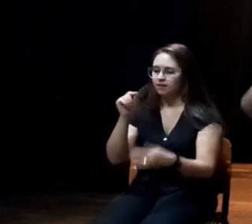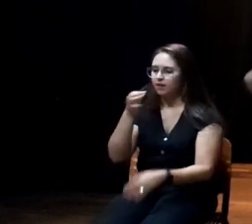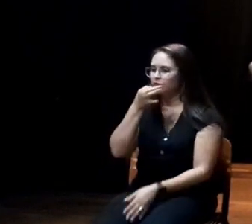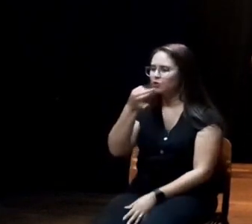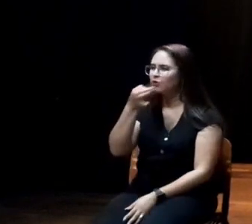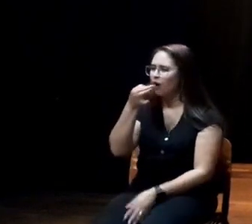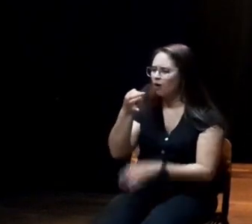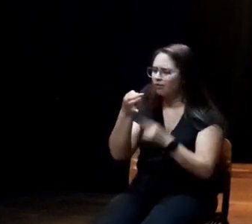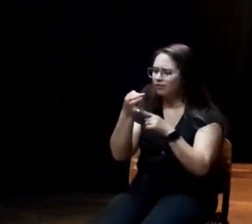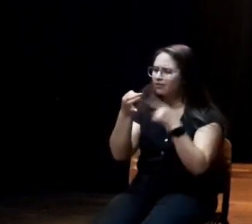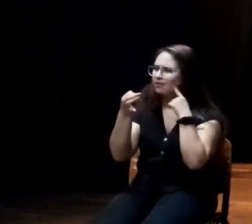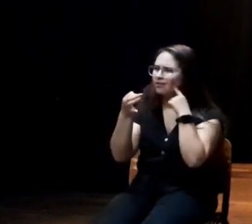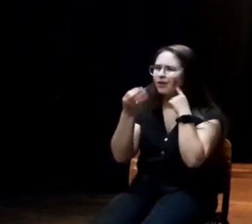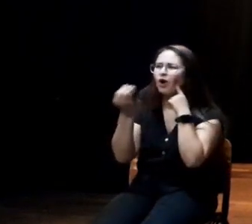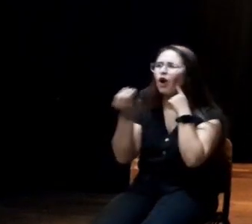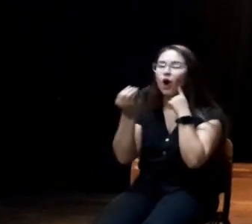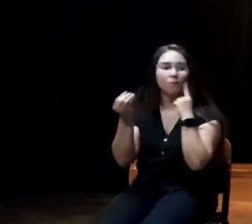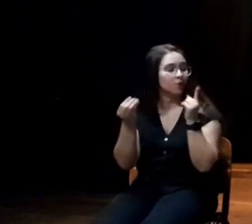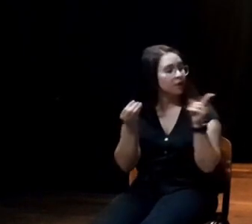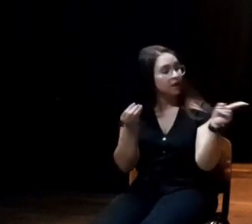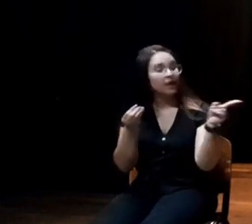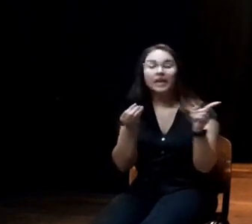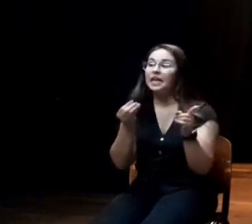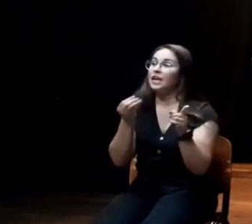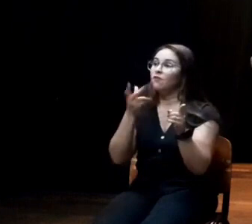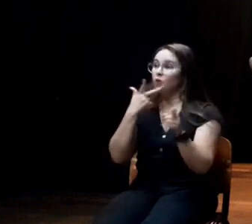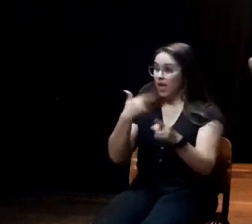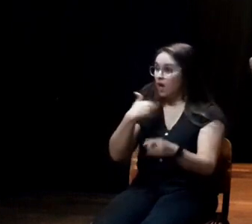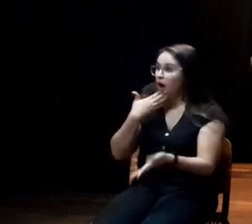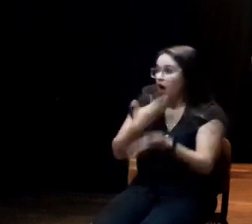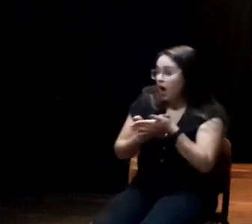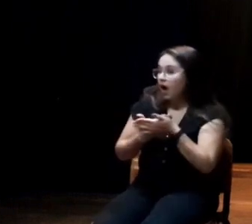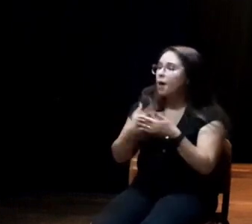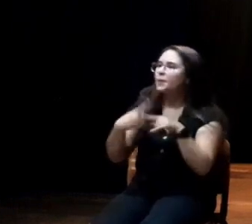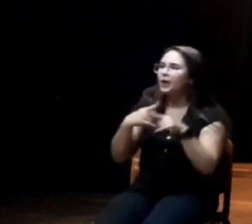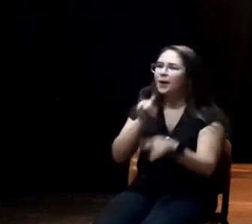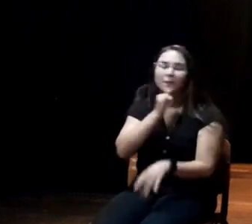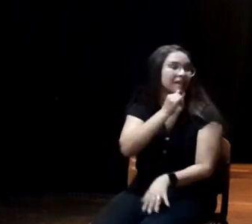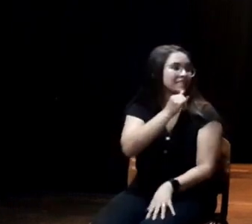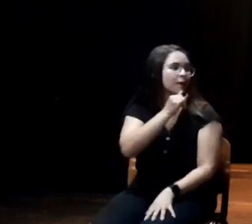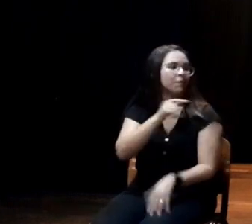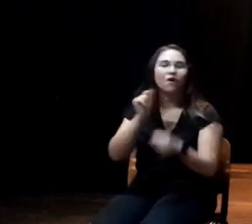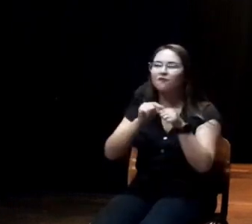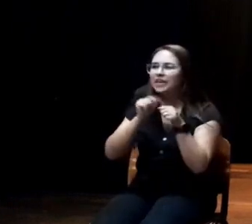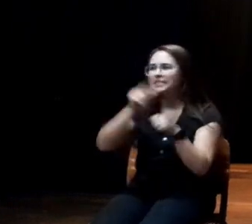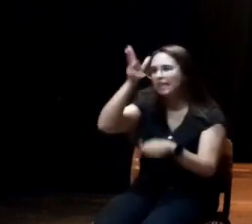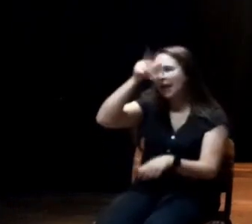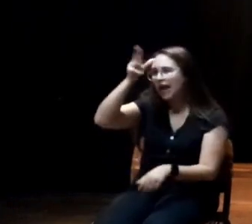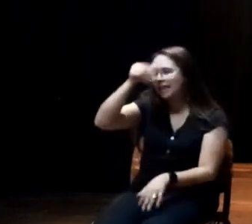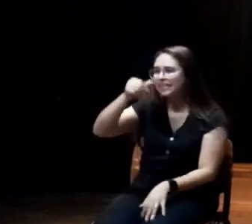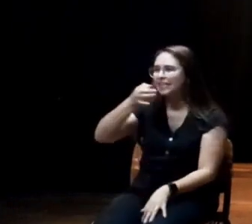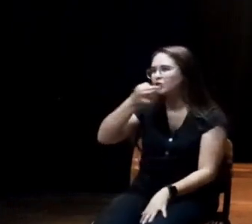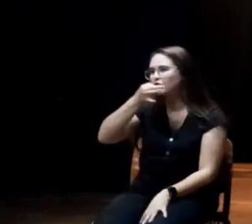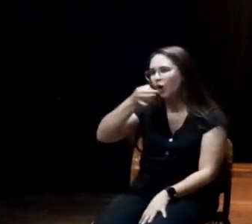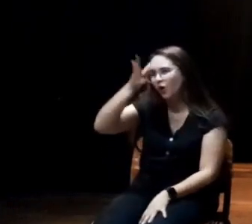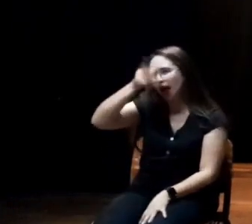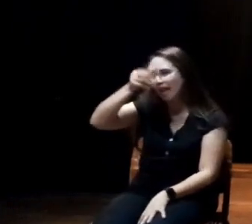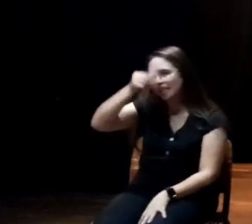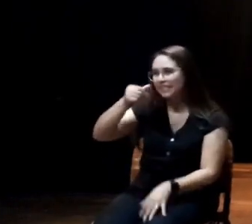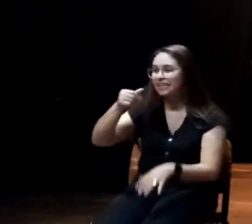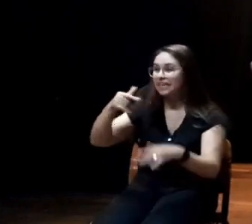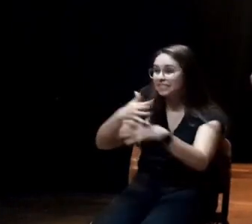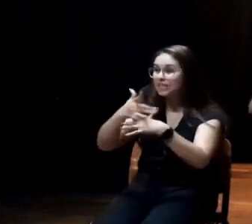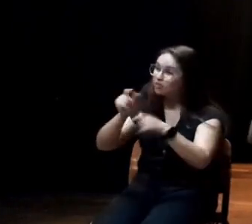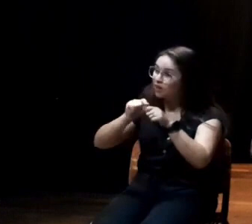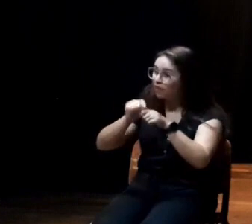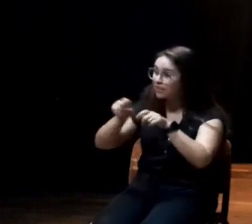fico, cara, como é que eu vou fazer isso? Ele fazia o que eu fiquei passado, porque ele, por exemplo, a gente cacarejava, fazia o som das galinhas no sítio. Ele fazia o corpo